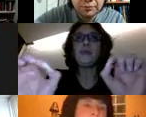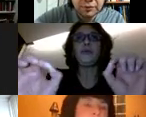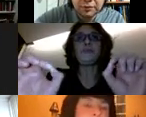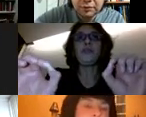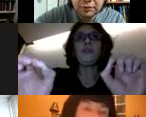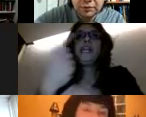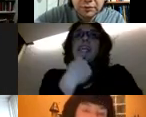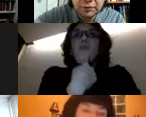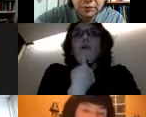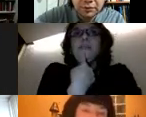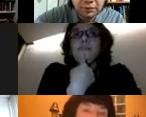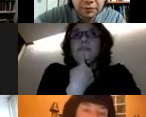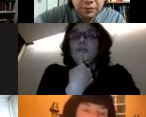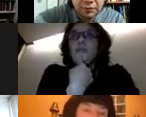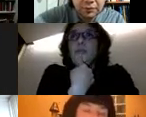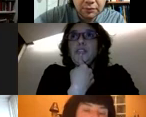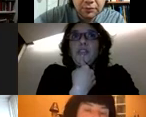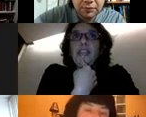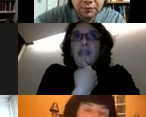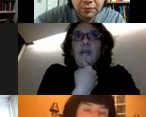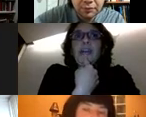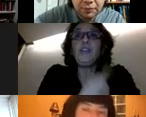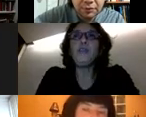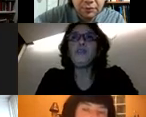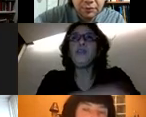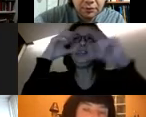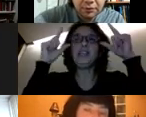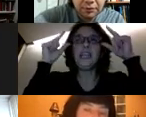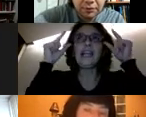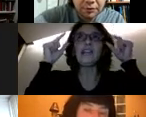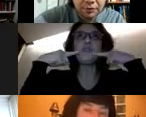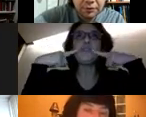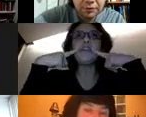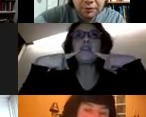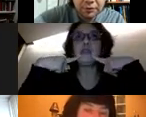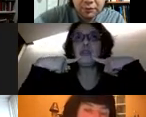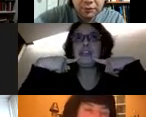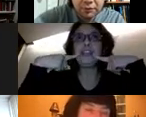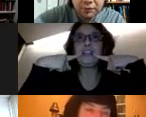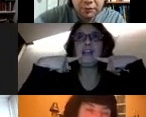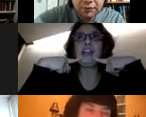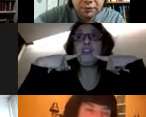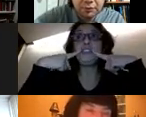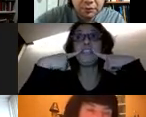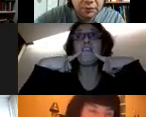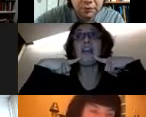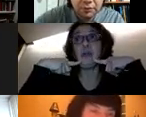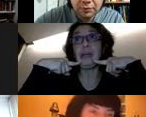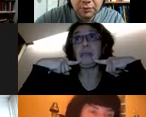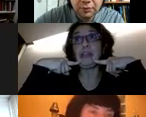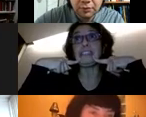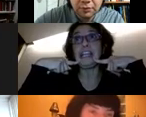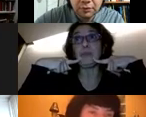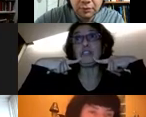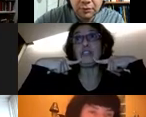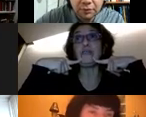acompañado por lengua, un movimiento de lengua, y la comisura de los labios hacia abajo